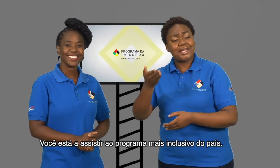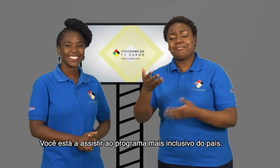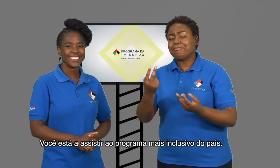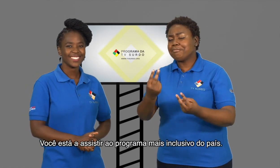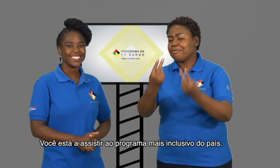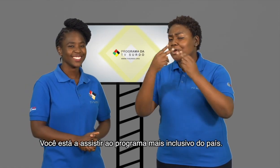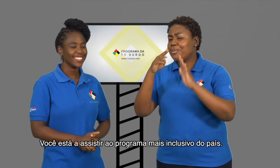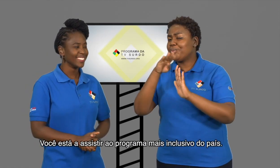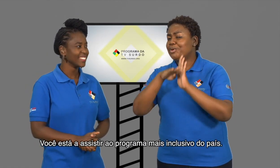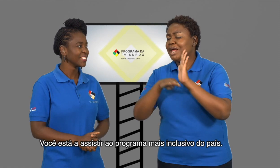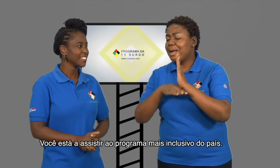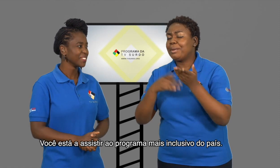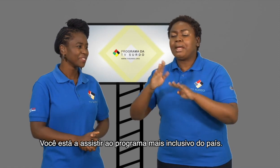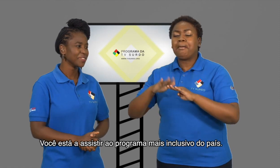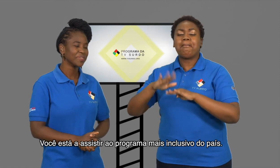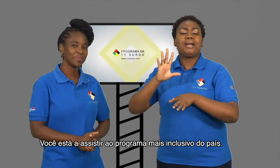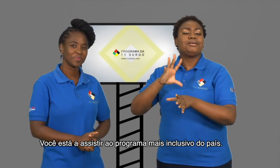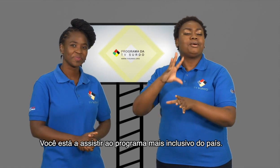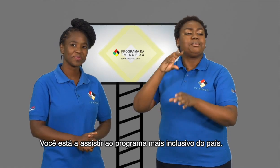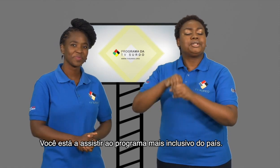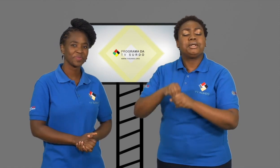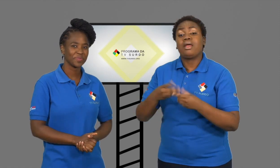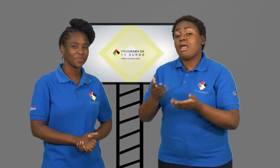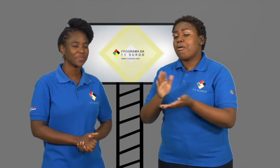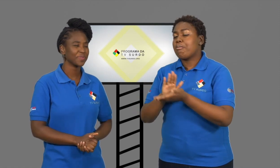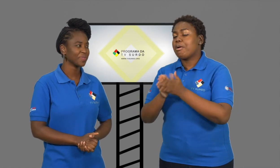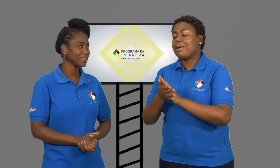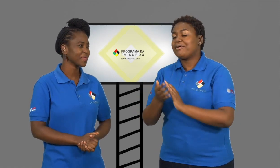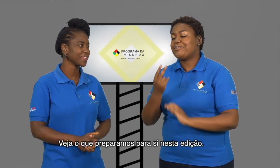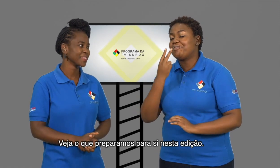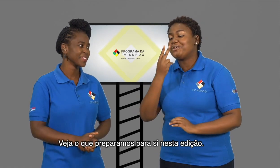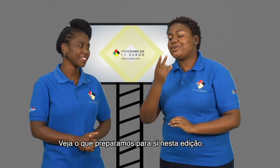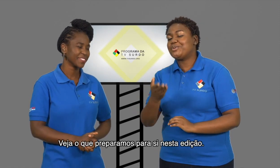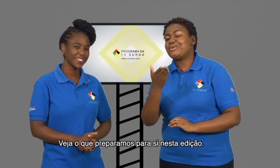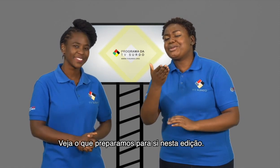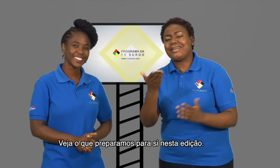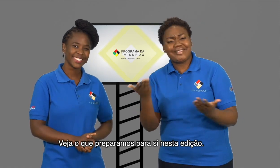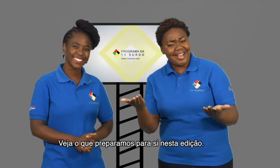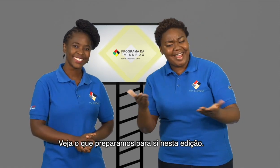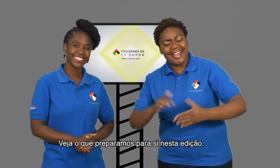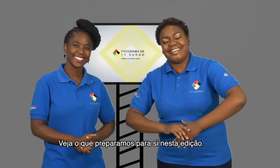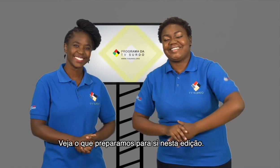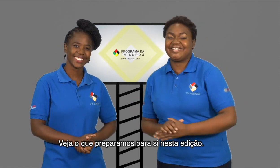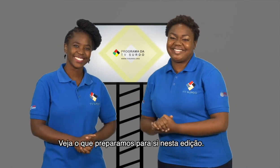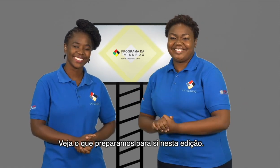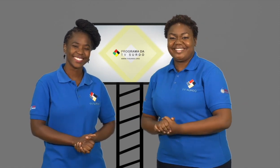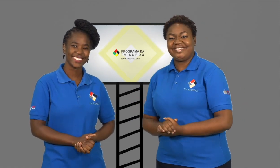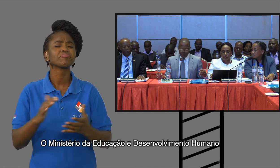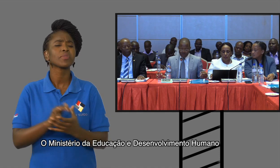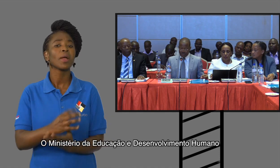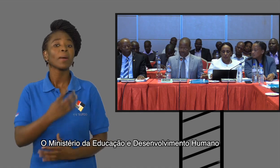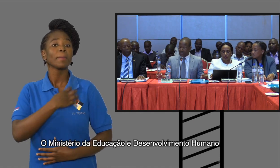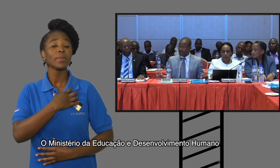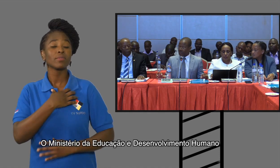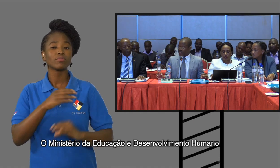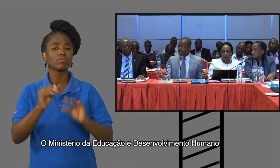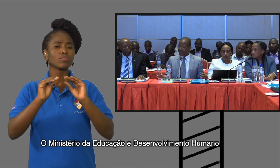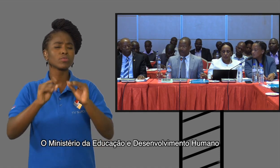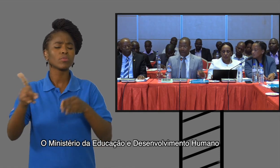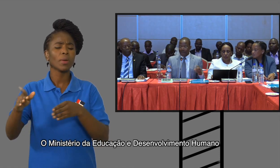a assistir ao programa mais inclusivo do país. Veja o que preparamos para si nesta edição. O Ministério